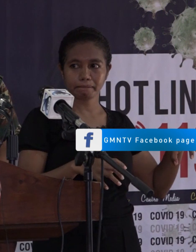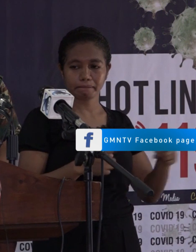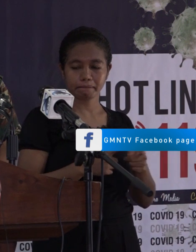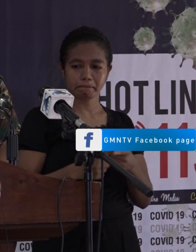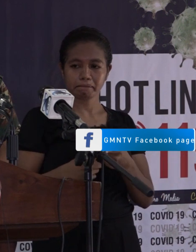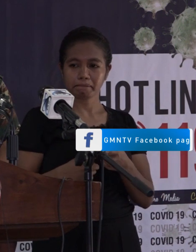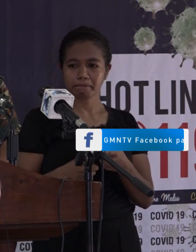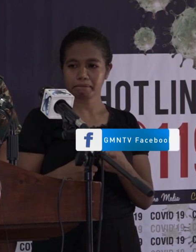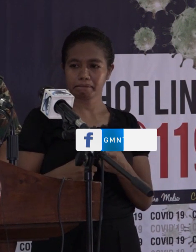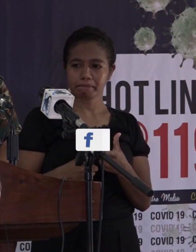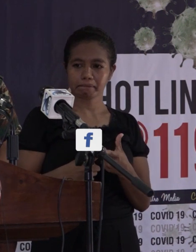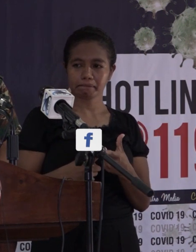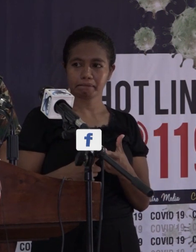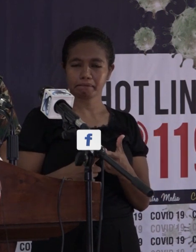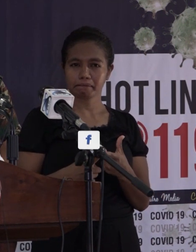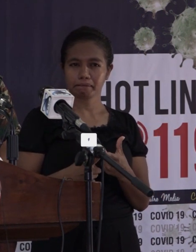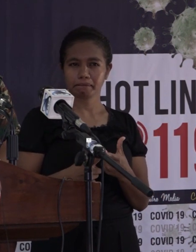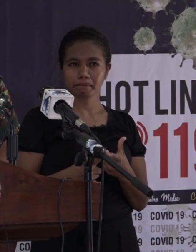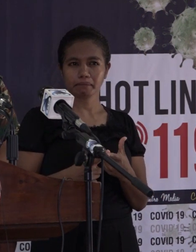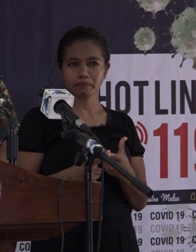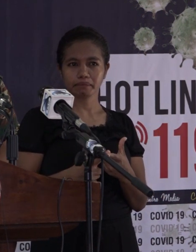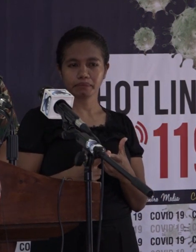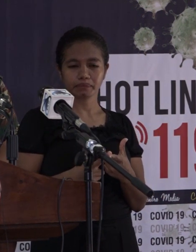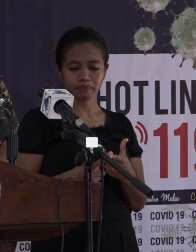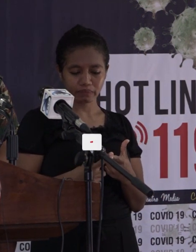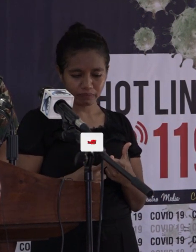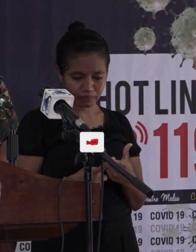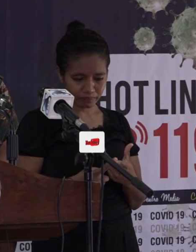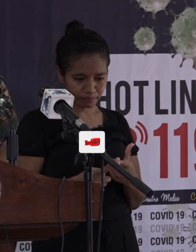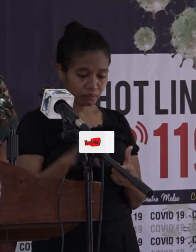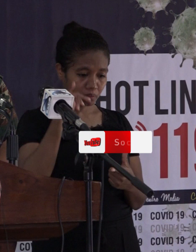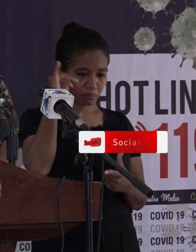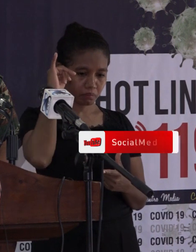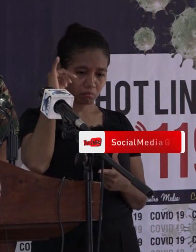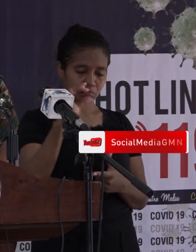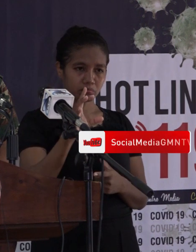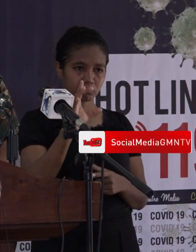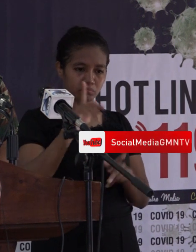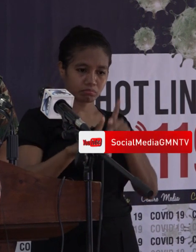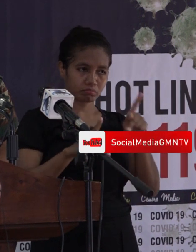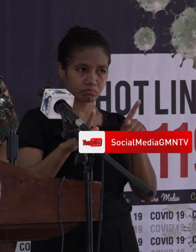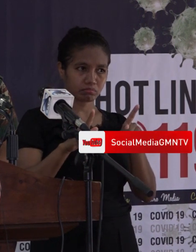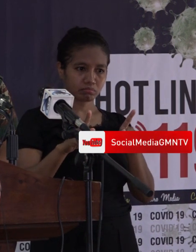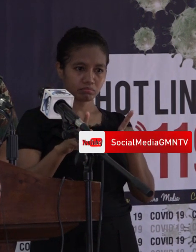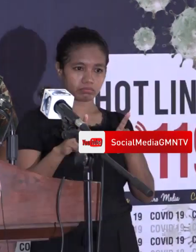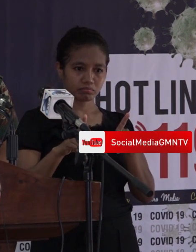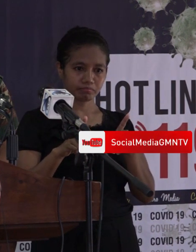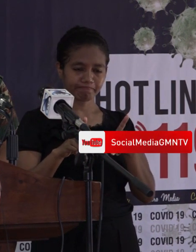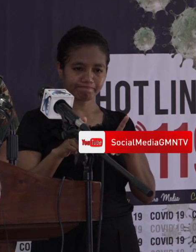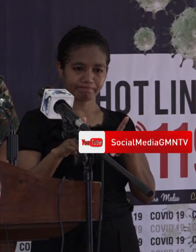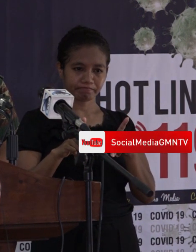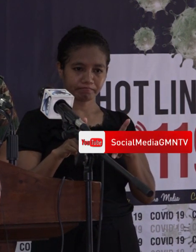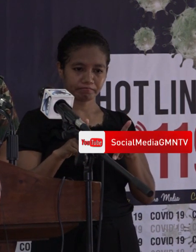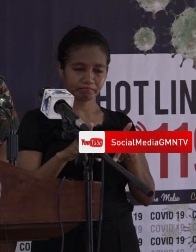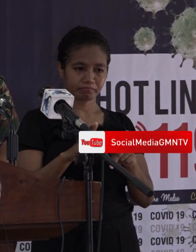resultado. Caso provável, Horsek, e a Walu, mas vê agora é